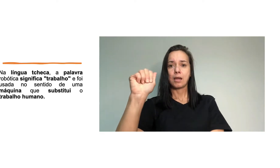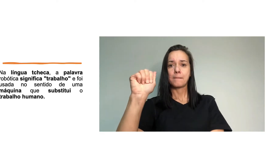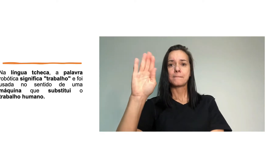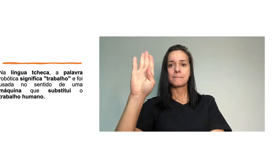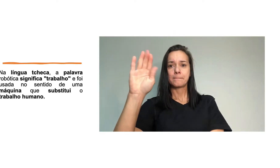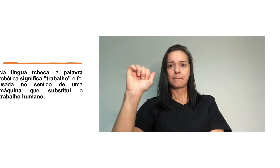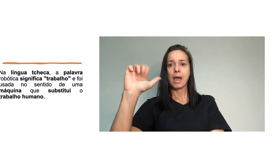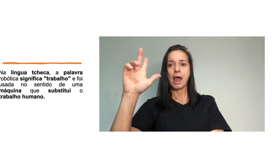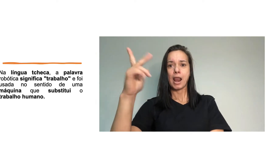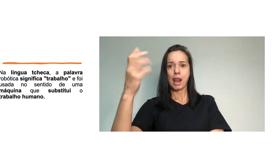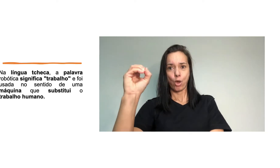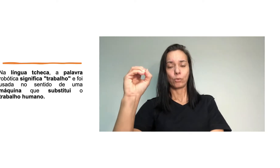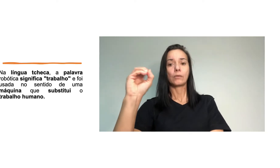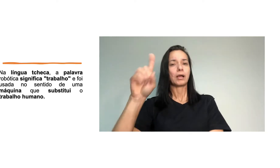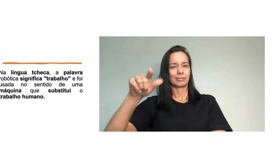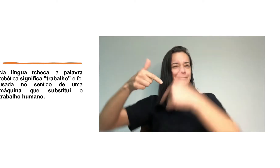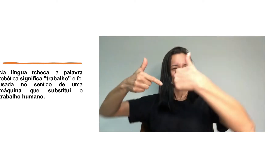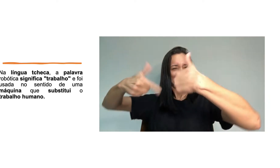trabalho